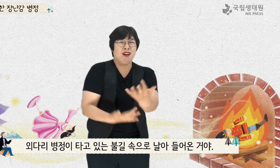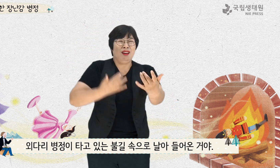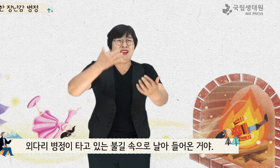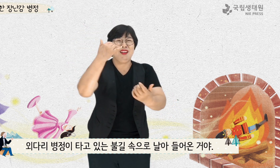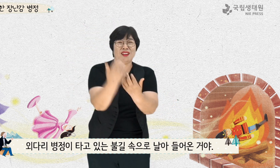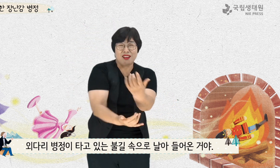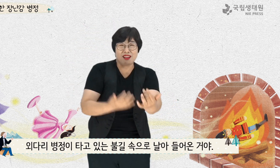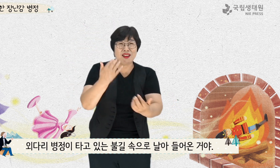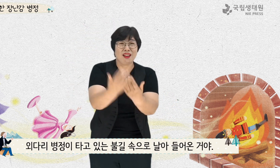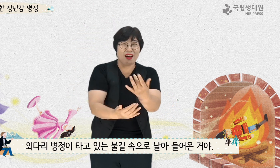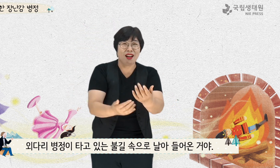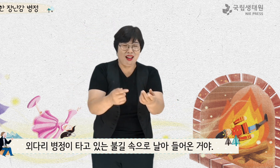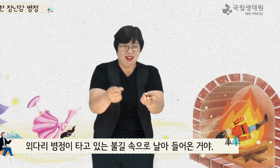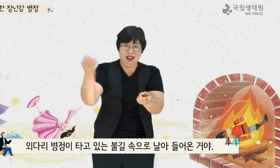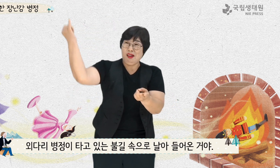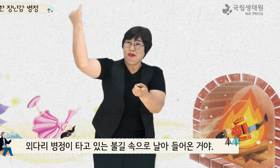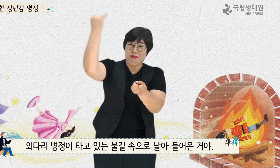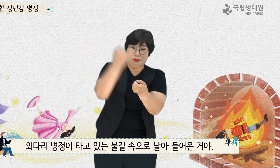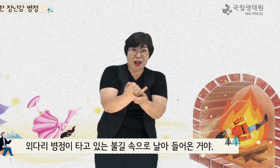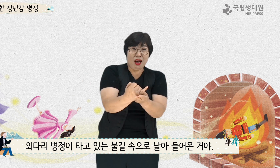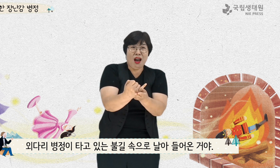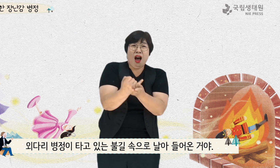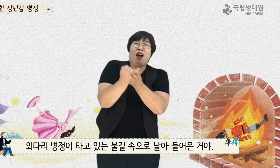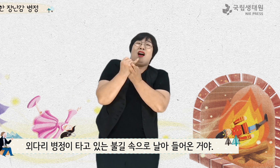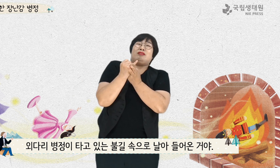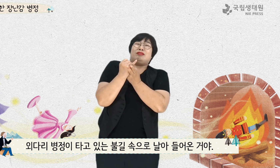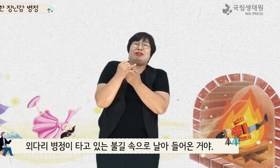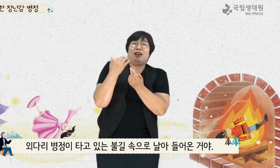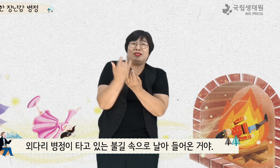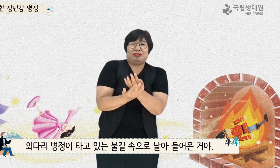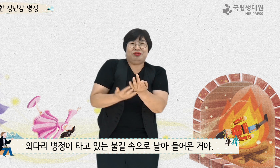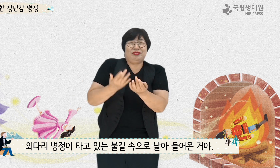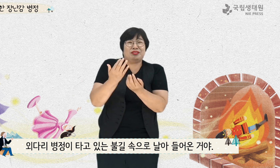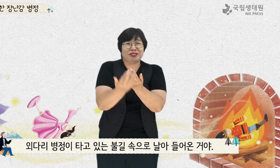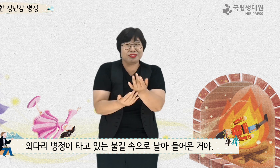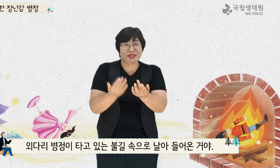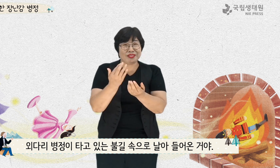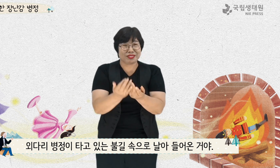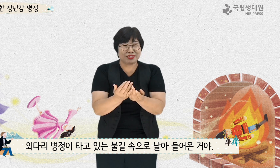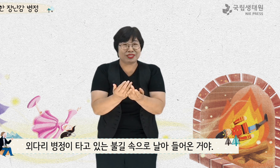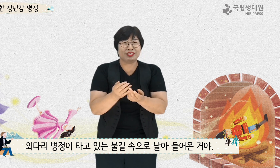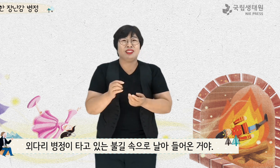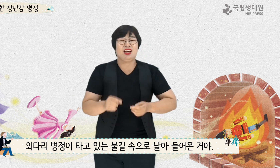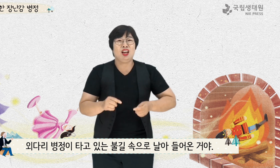외다리 병정이 타고 있는 불길 속으로 날아 들어온 거야.